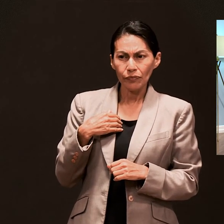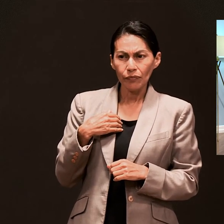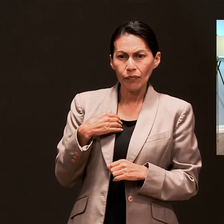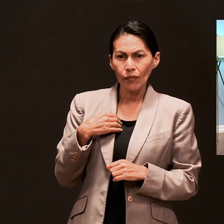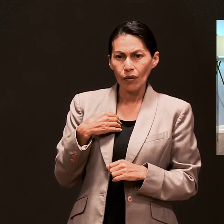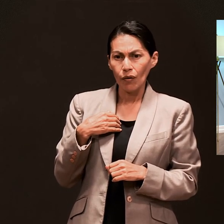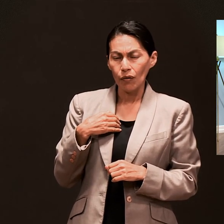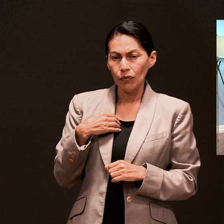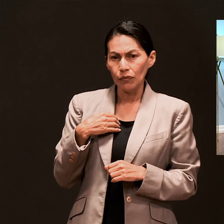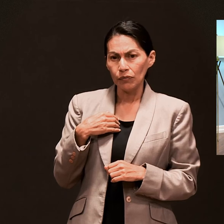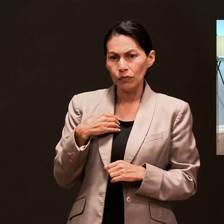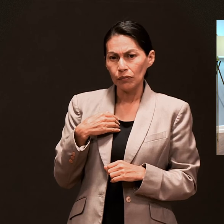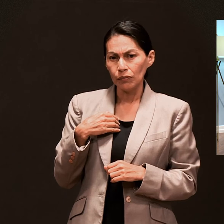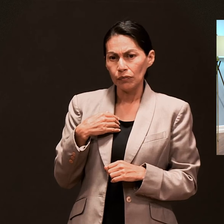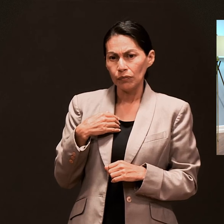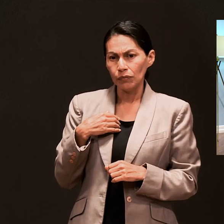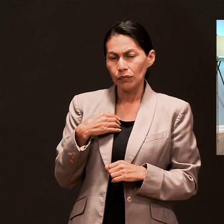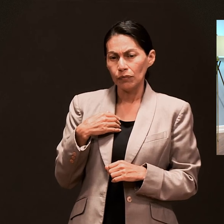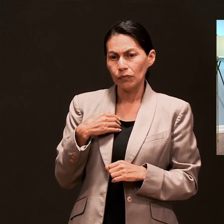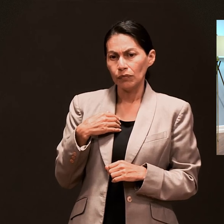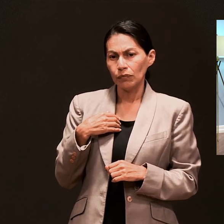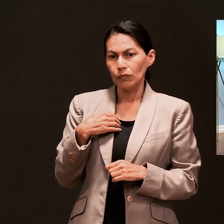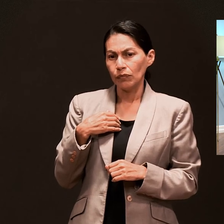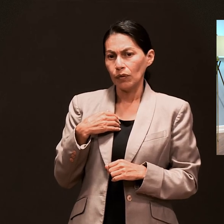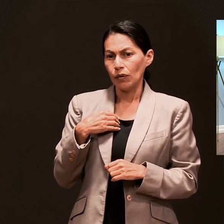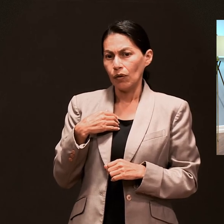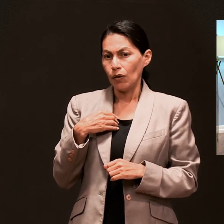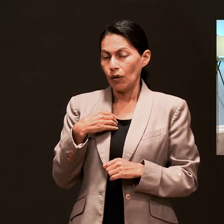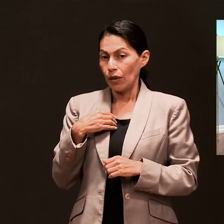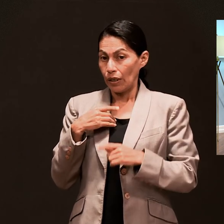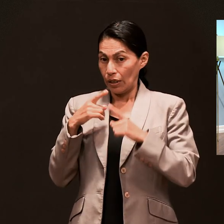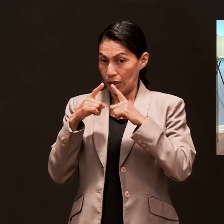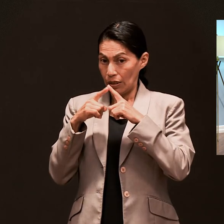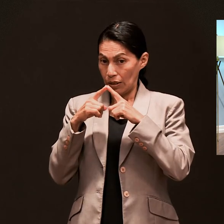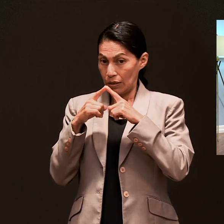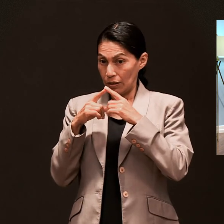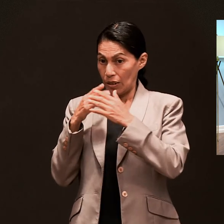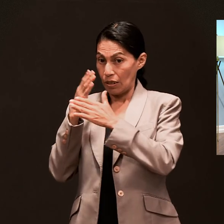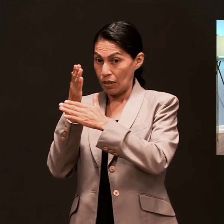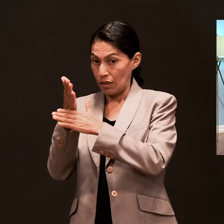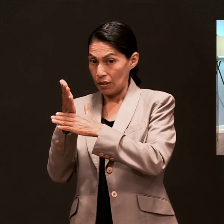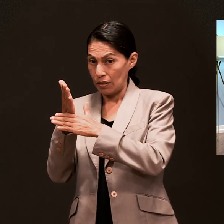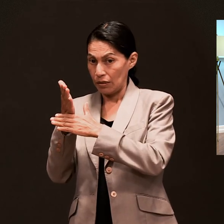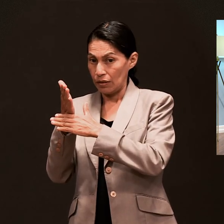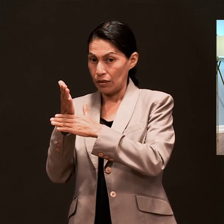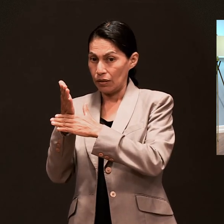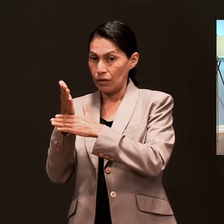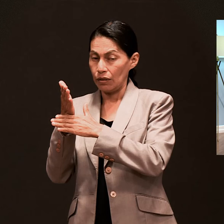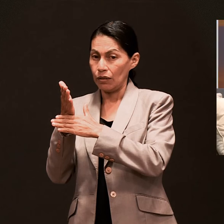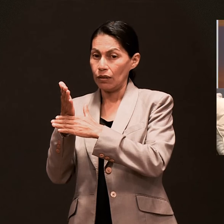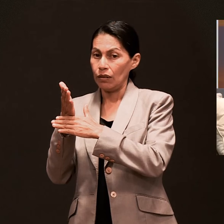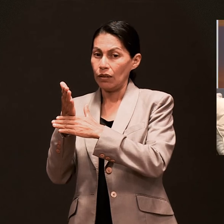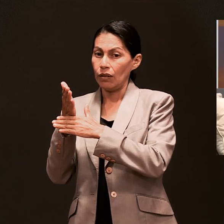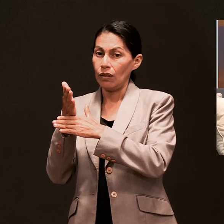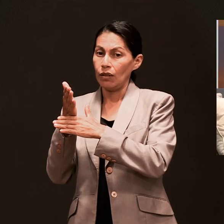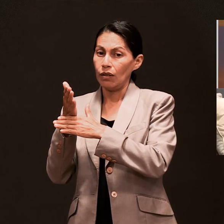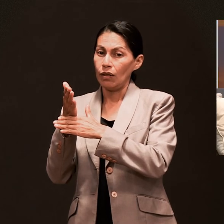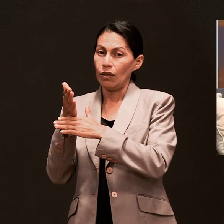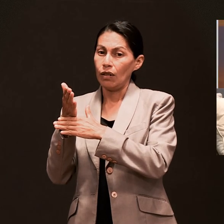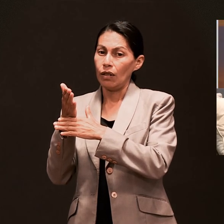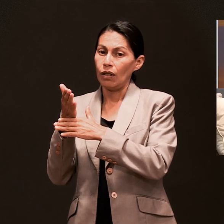No ya realmente fue cuando Yo comencé a a ir a la iglesia en